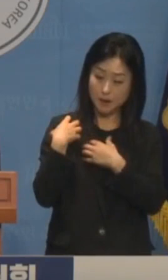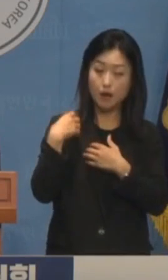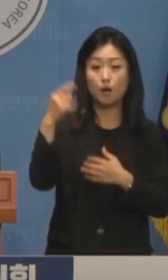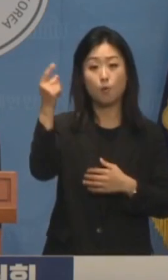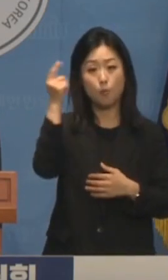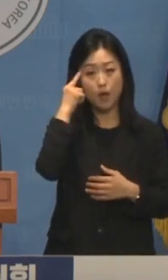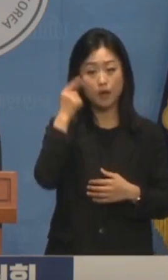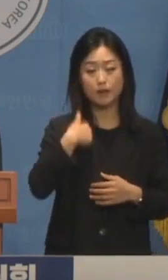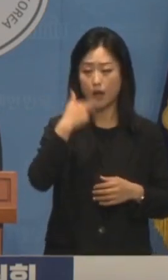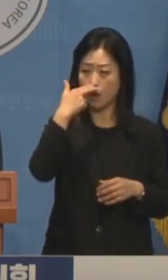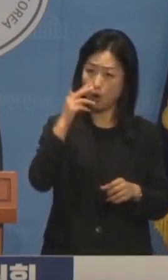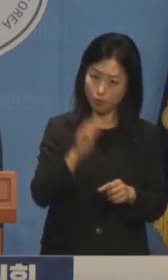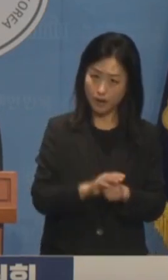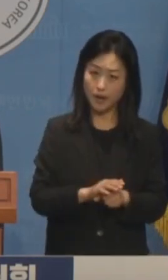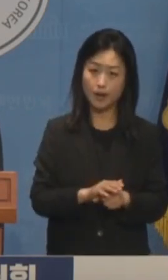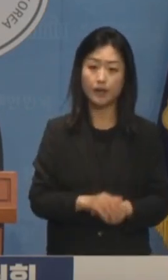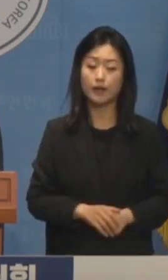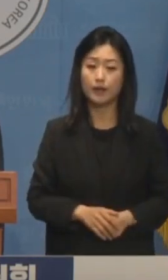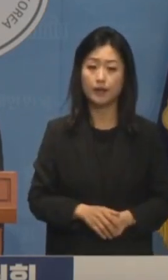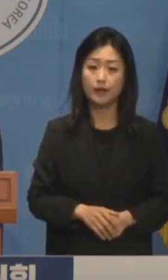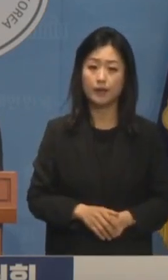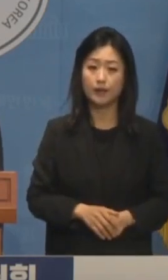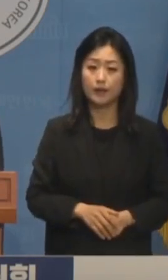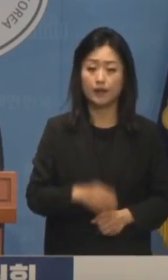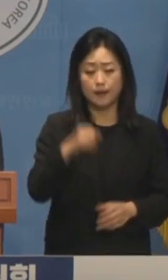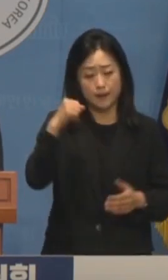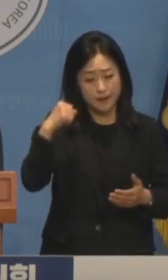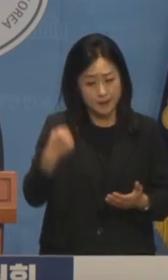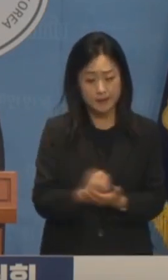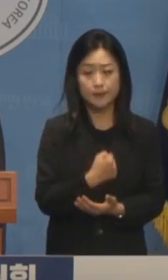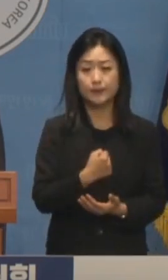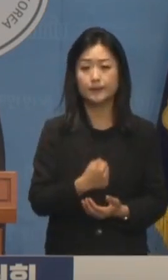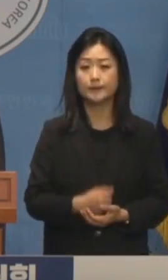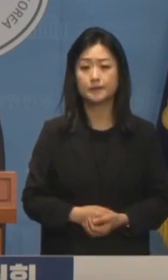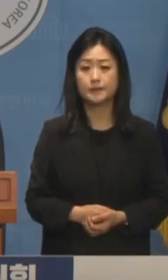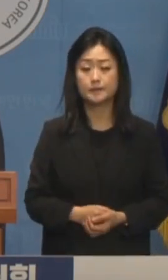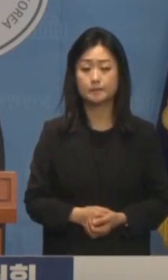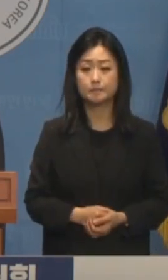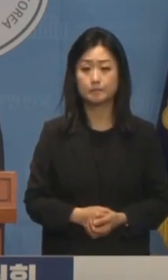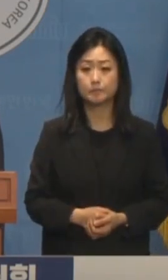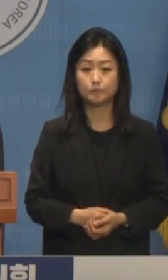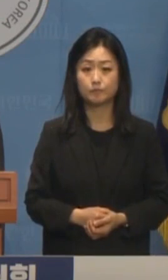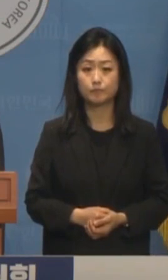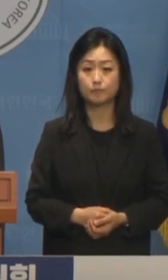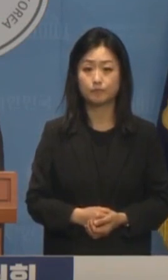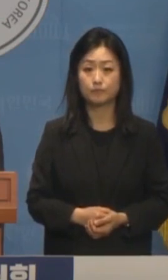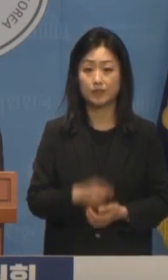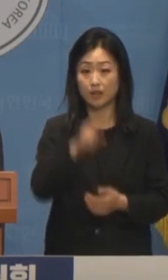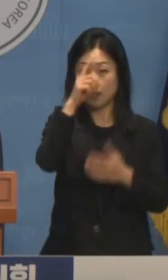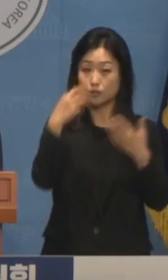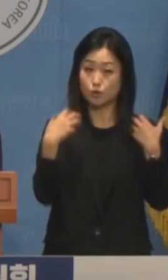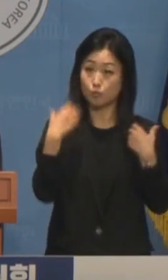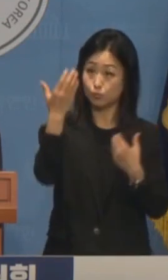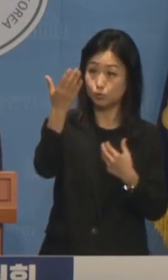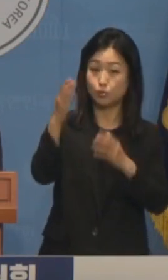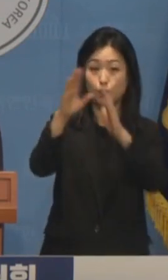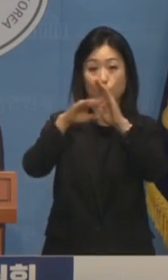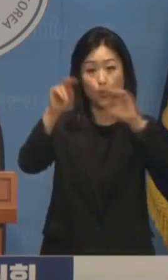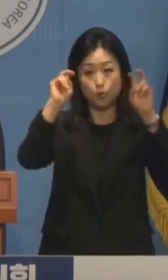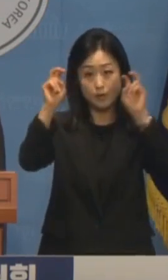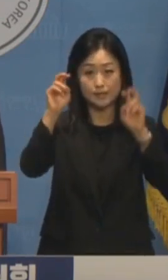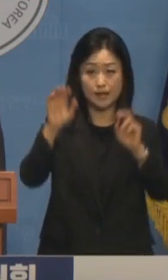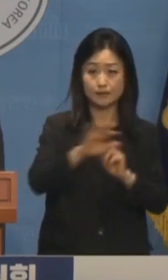되는지가 너무너무 억울하고 개탄스럽기 진짜 한이 없습니다. 정부 부처라든지